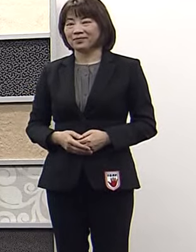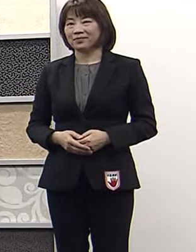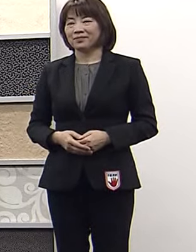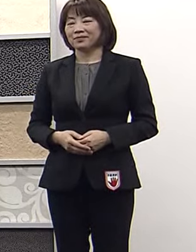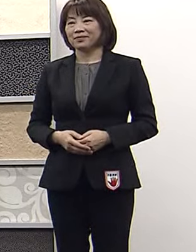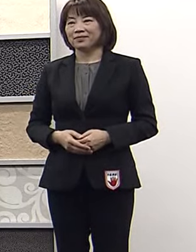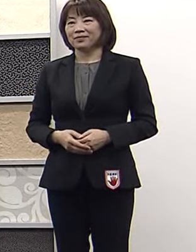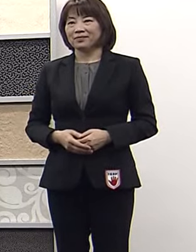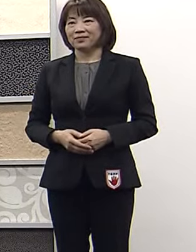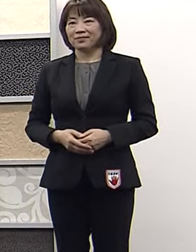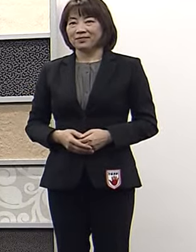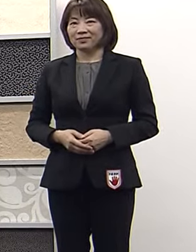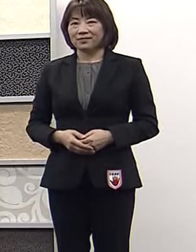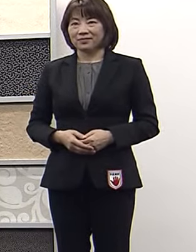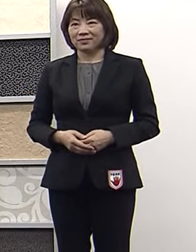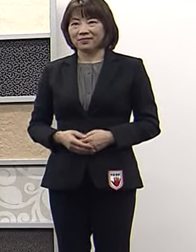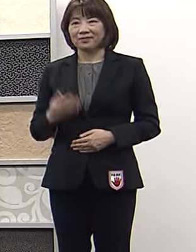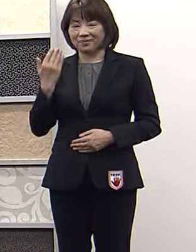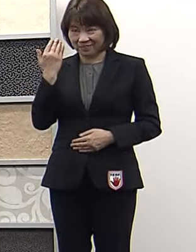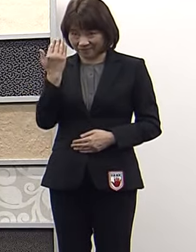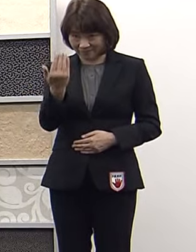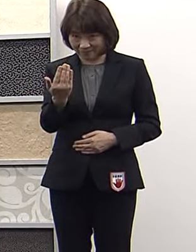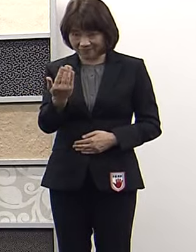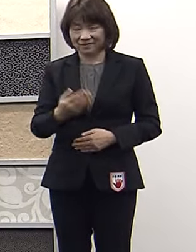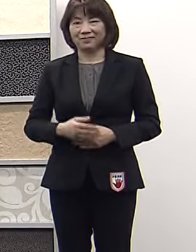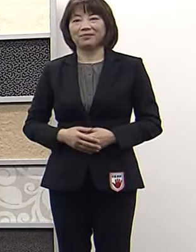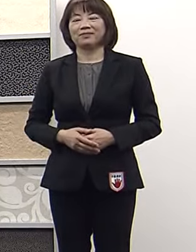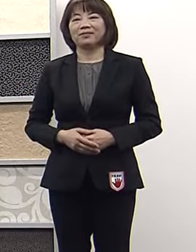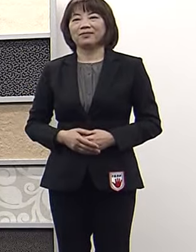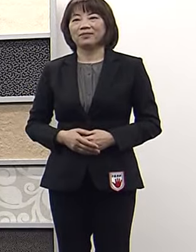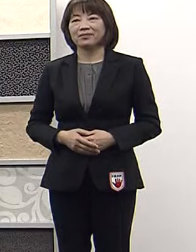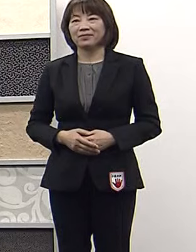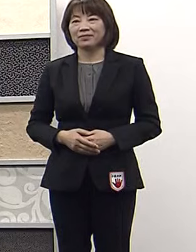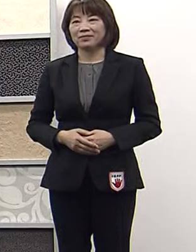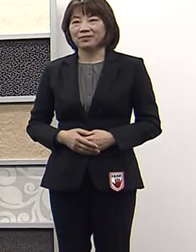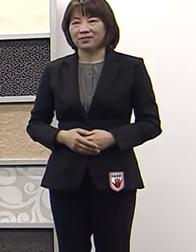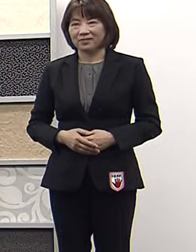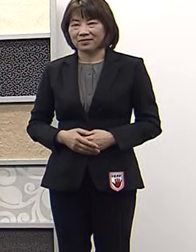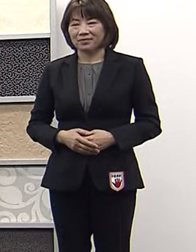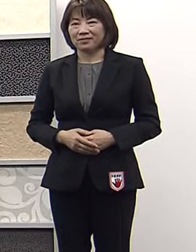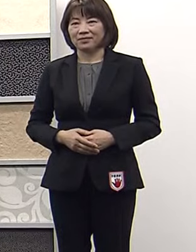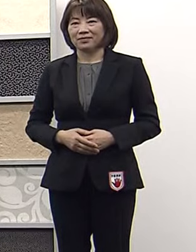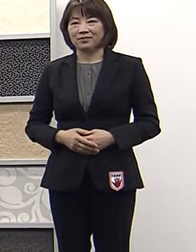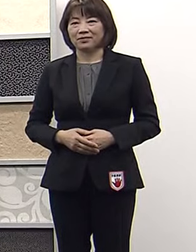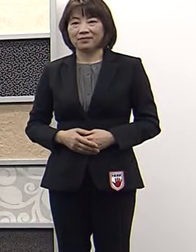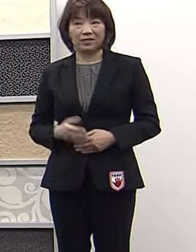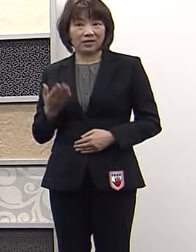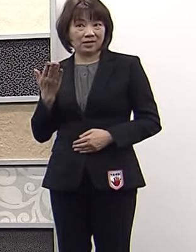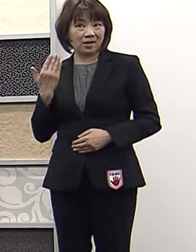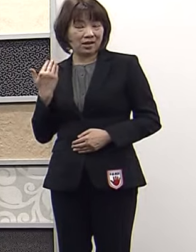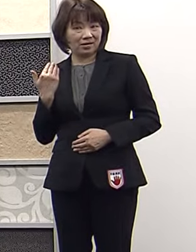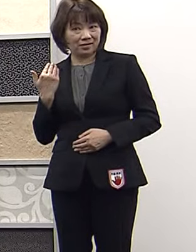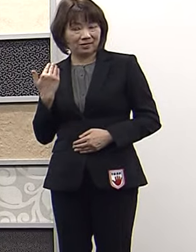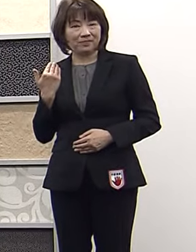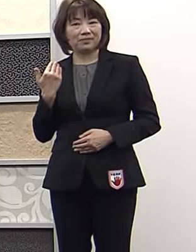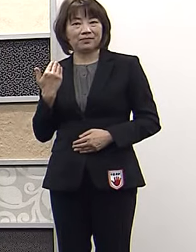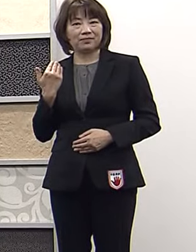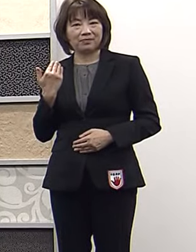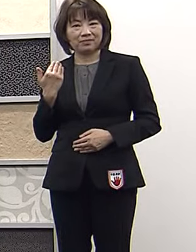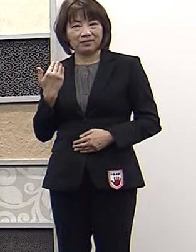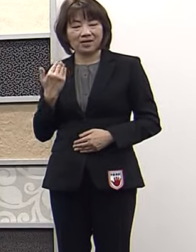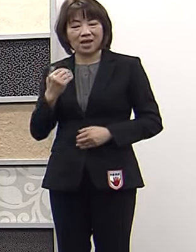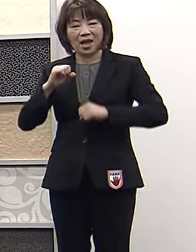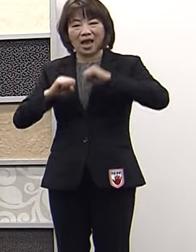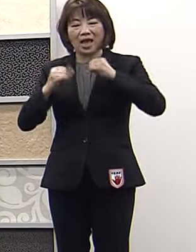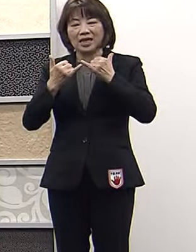さん。 山梨日新聞の前島です。先般ですけれども、自民党